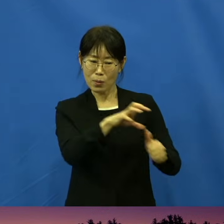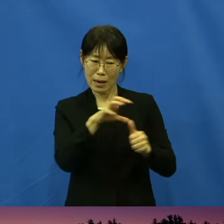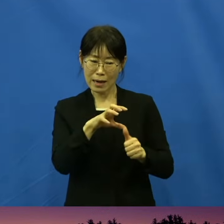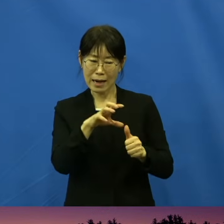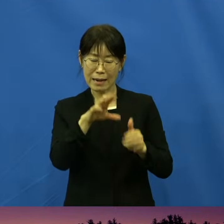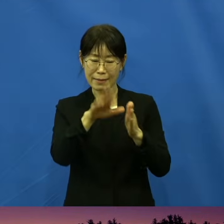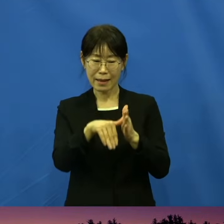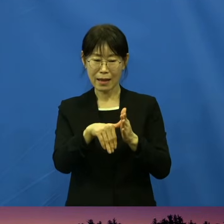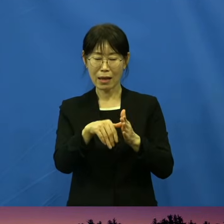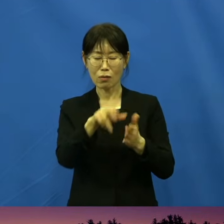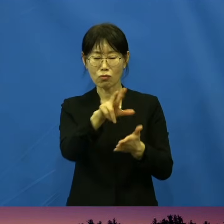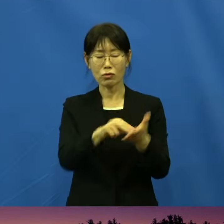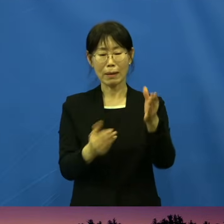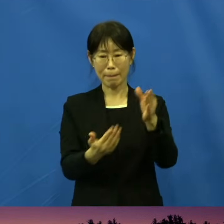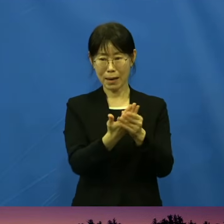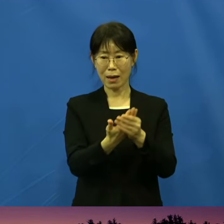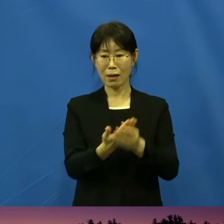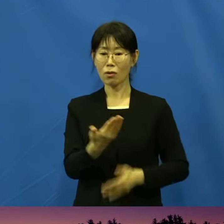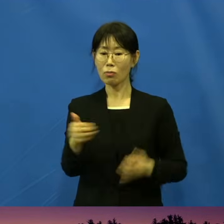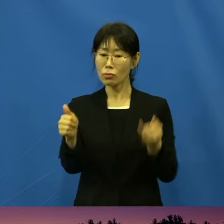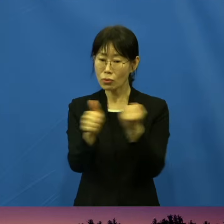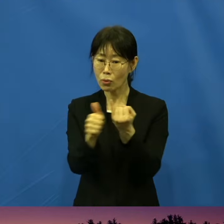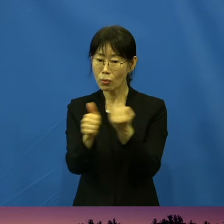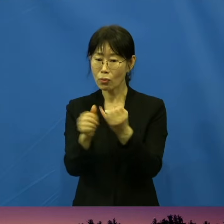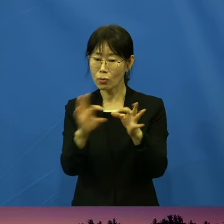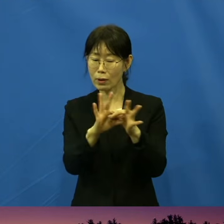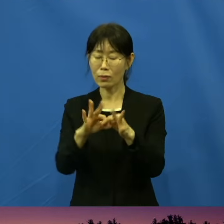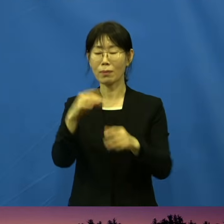우리 결혼 관계 안에도 마찬가지예요.